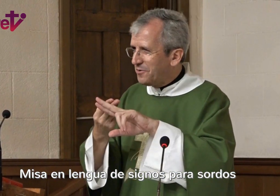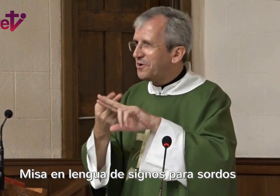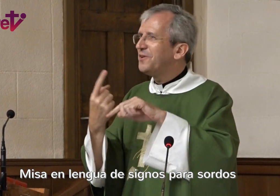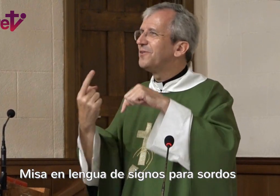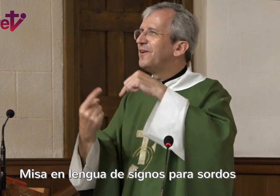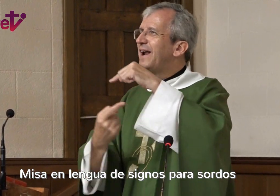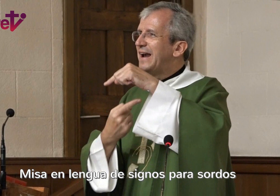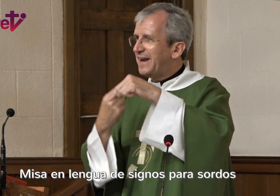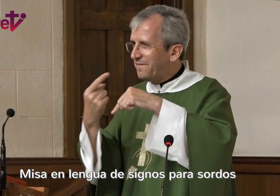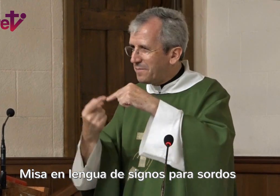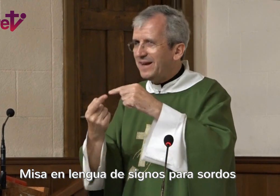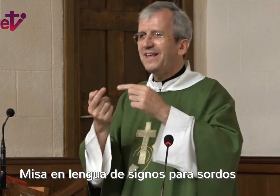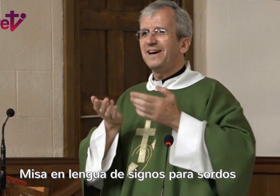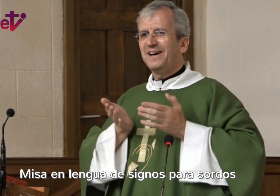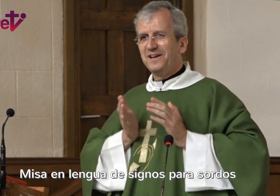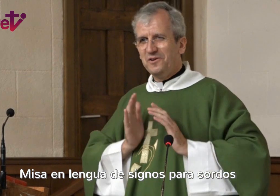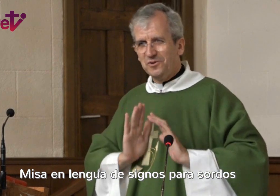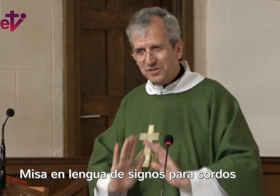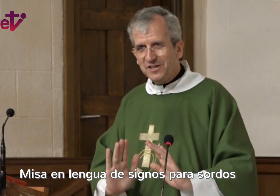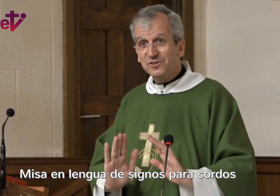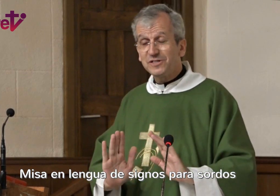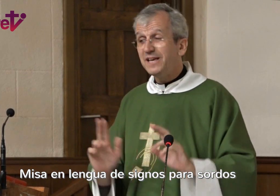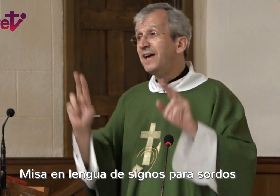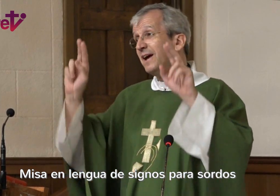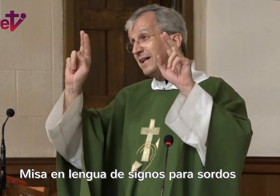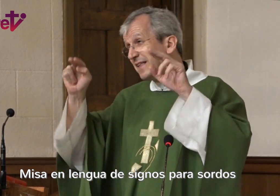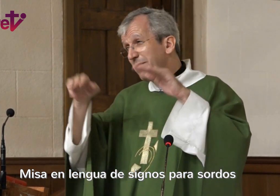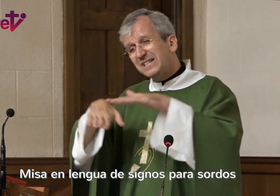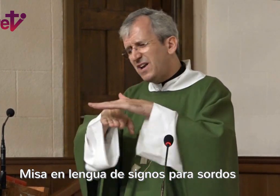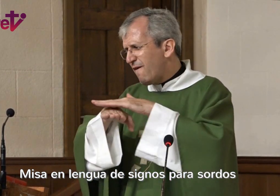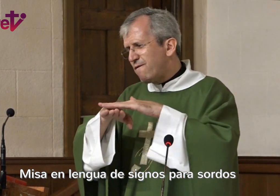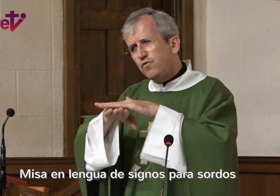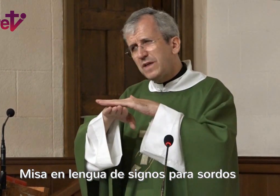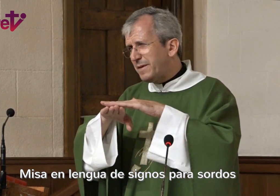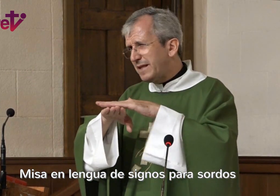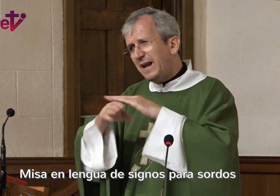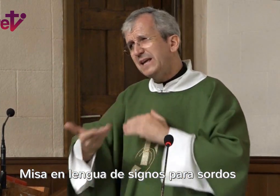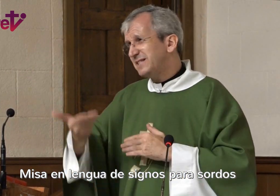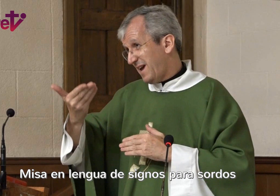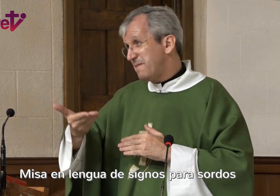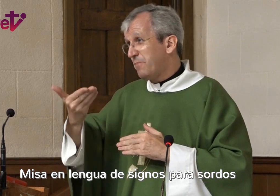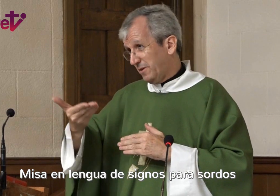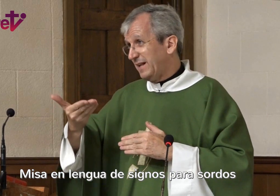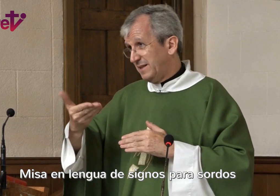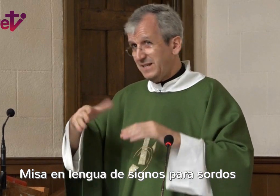matrimonio la familia los hijos temas fundamentales e importantes